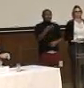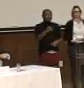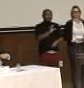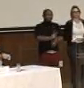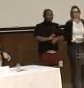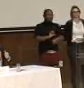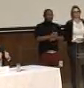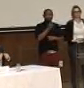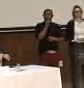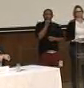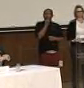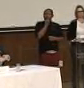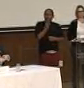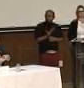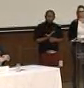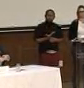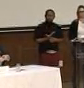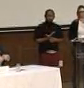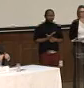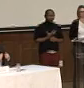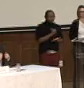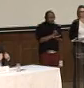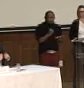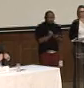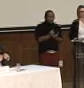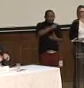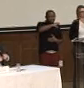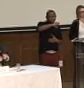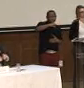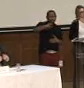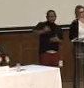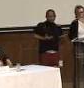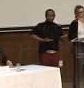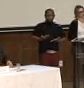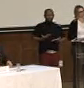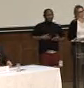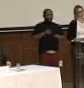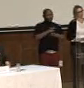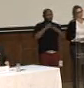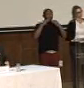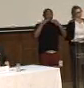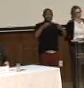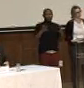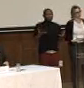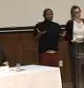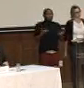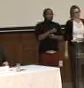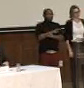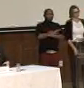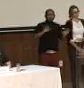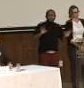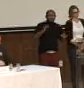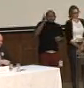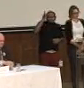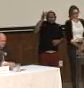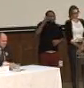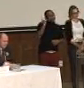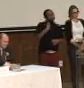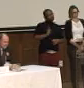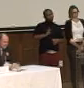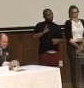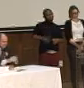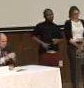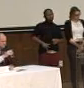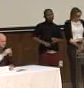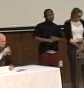boa. Contratar os 900 servidores do Instituto foi uma missão ótima. Não foi fácil, mas nós fizemos e vamos continuar fazendo. A nossa